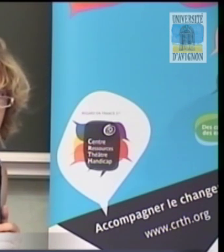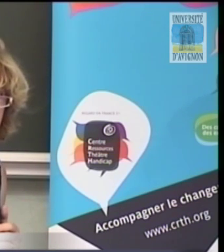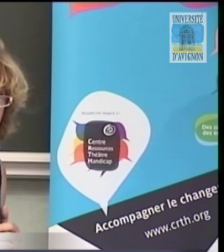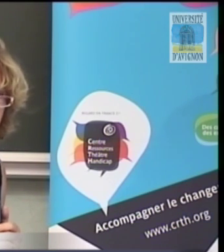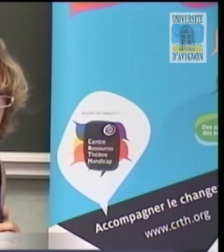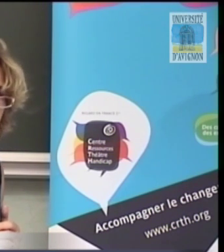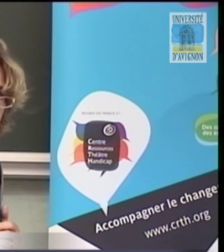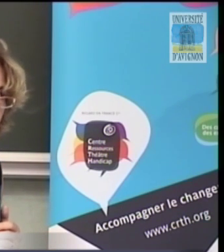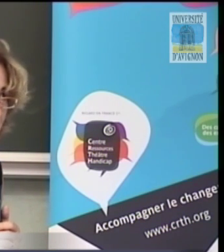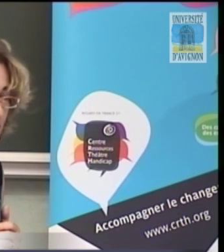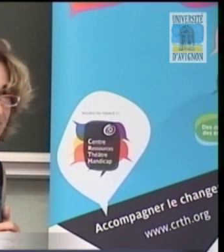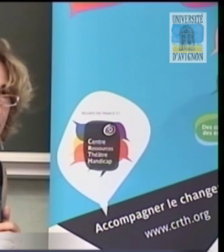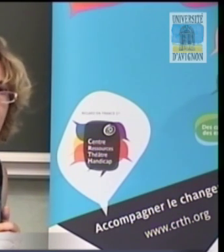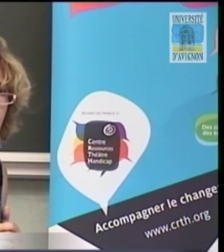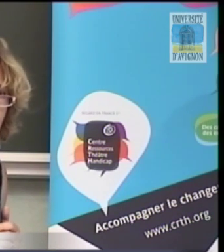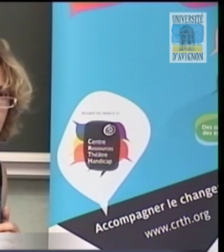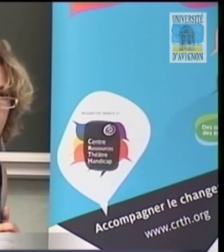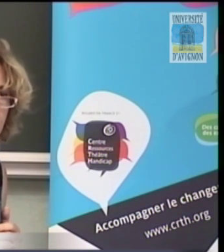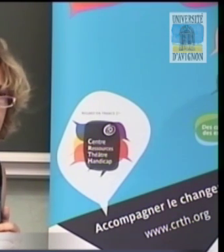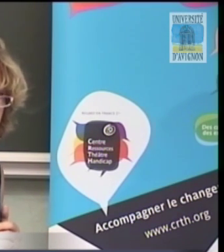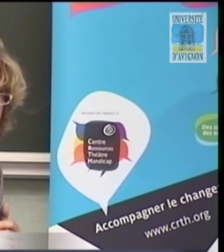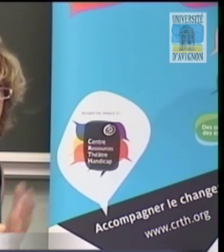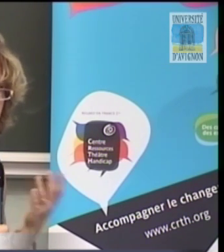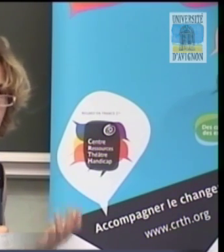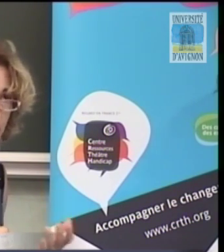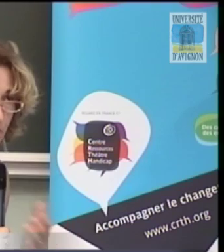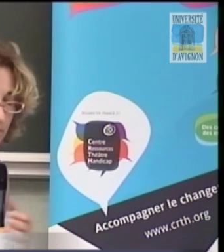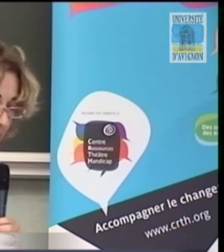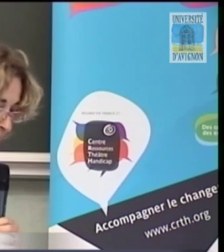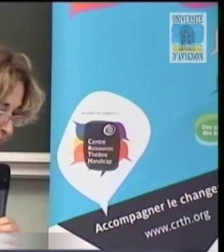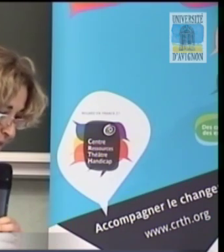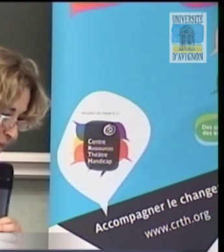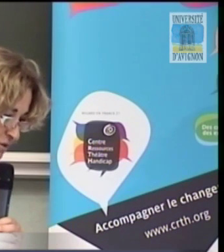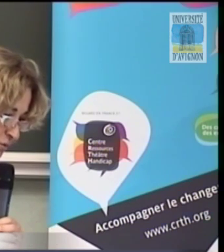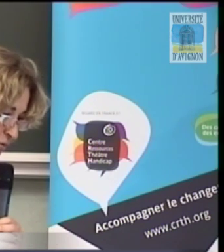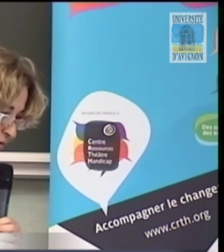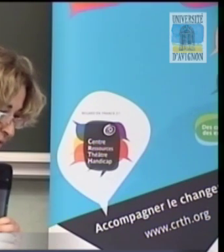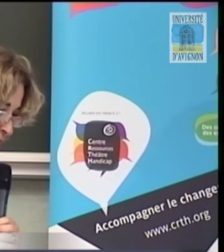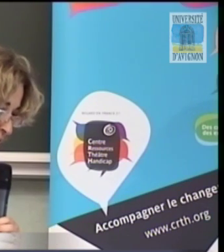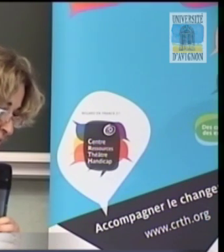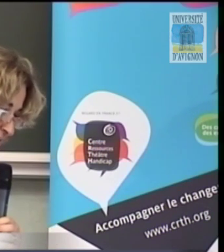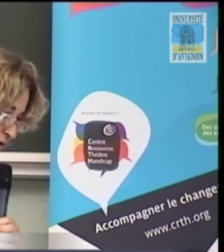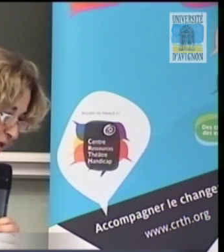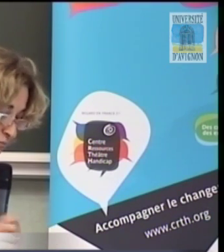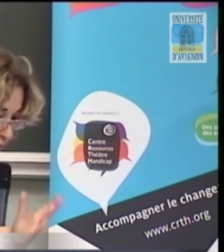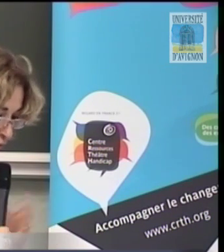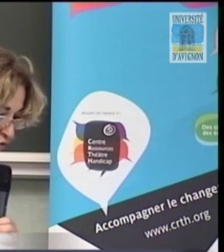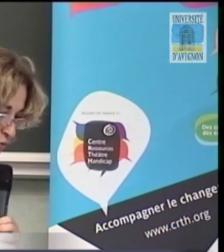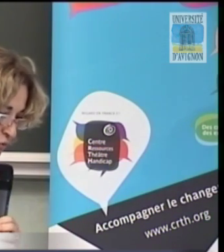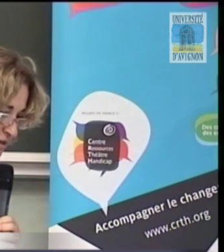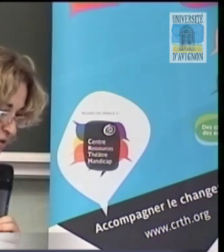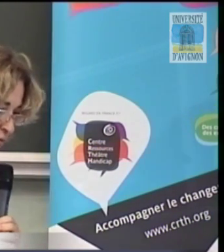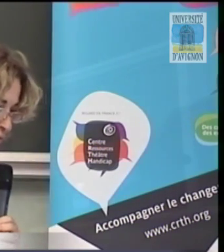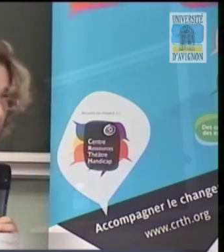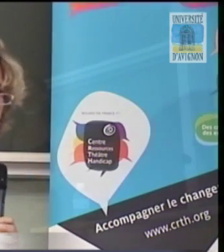handicap. Pour moi, c'est une étape importante vers ce changement, parce que cette loi, grosso